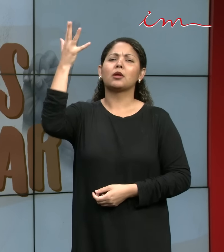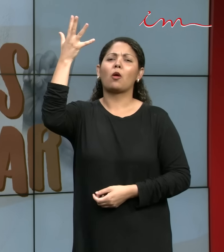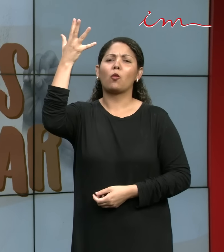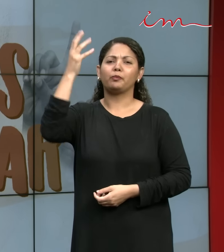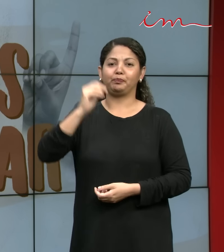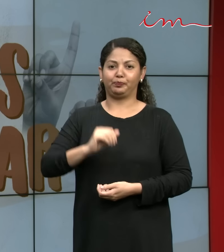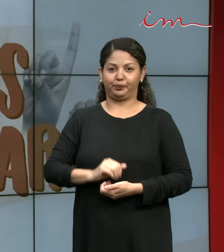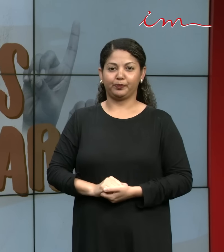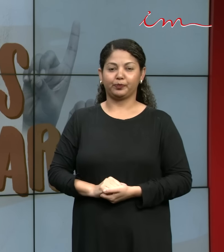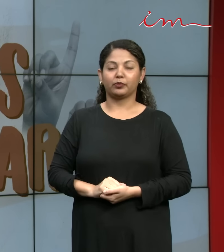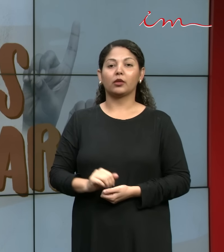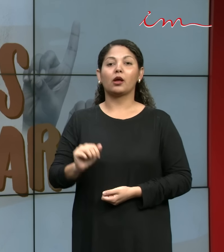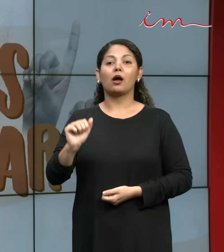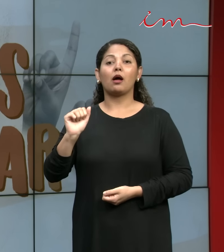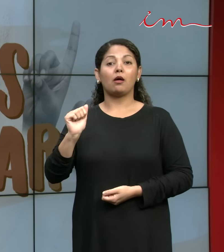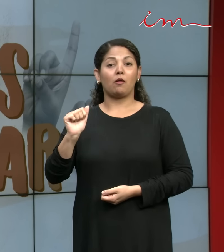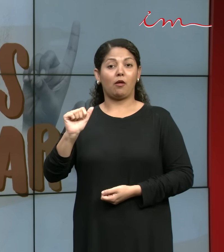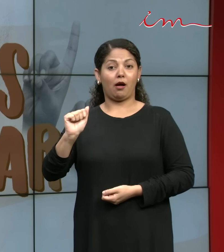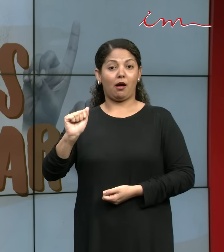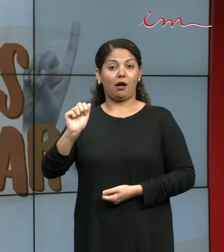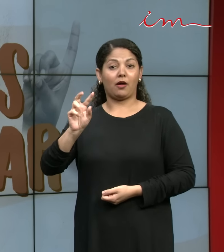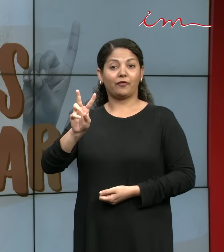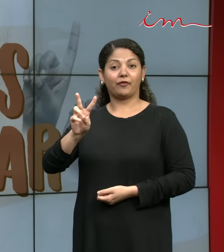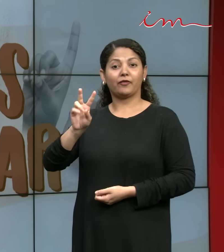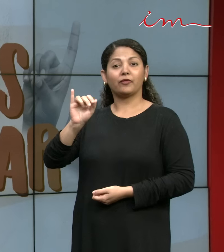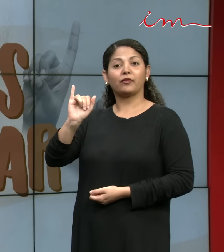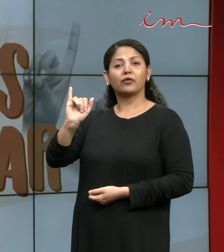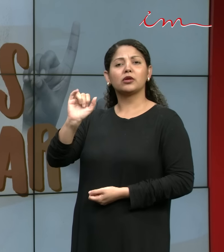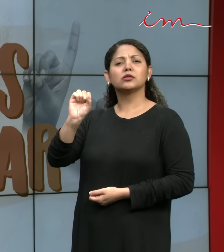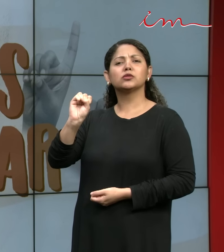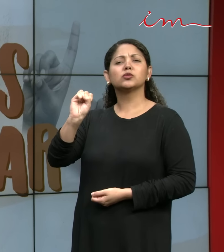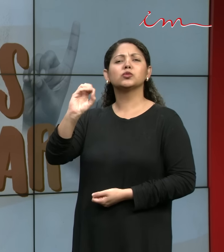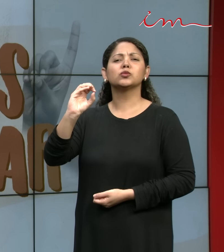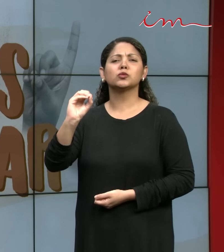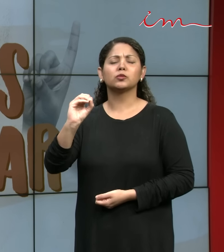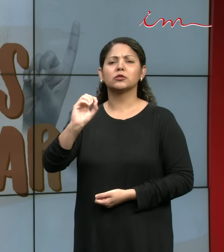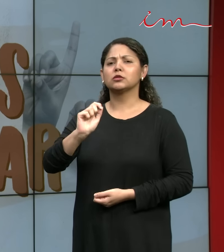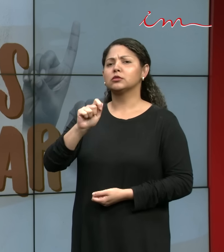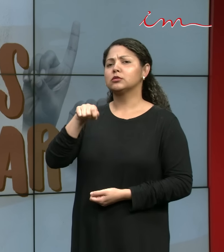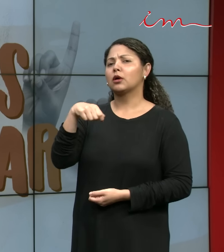os sinais que estão se passando é nesse contexto.